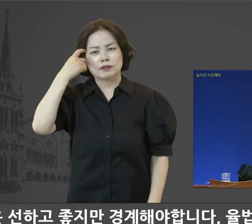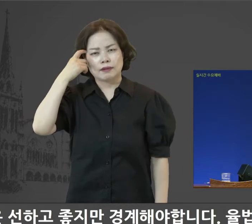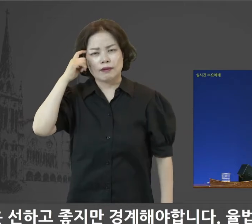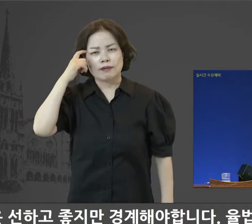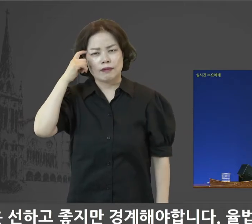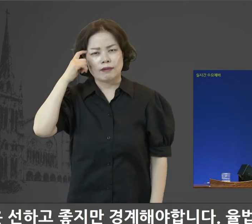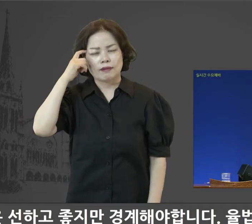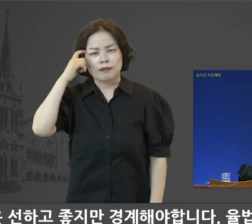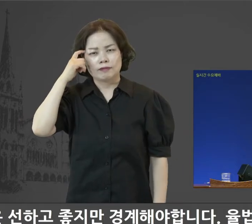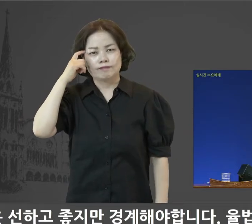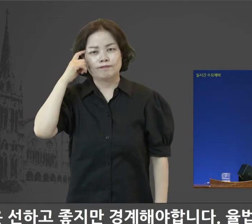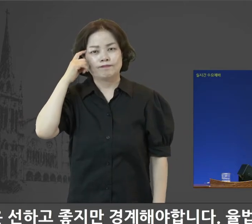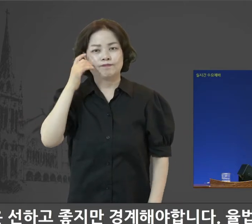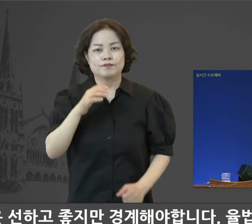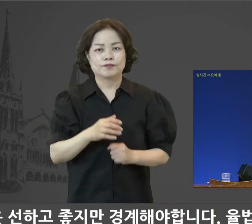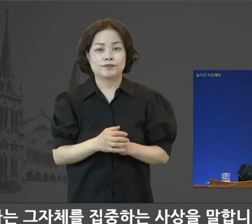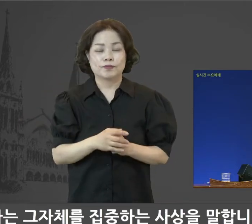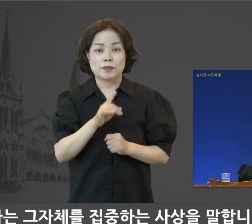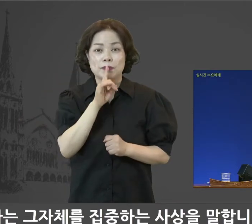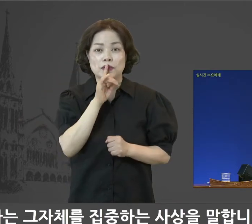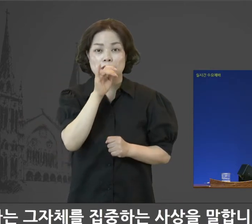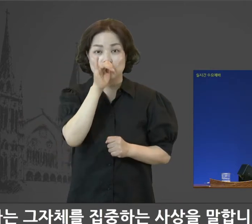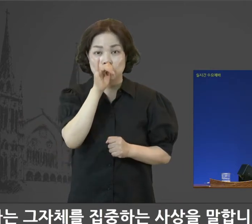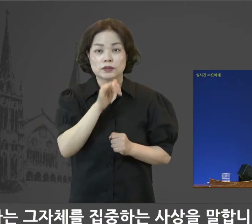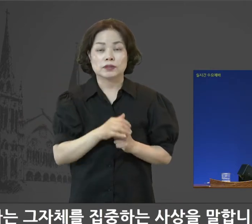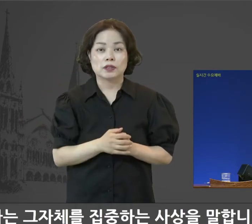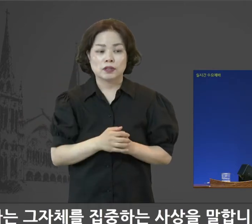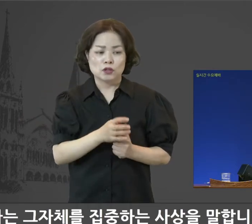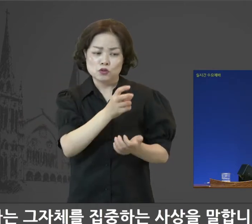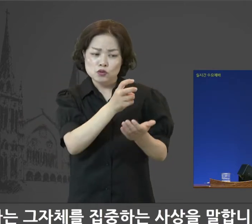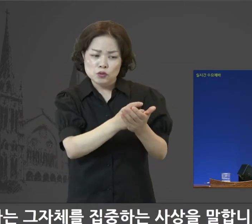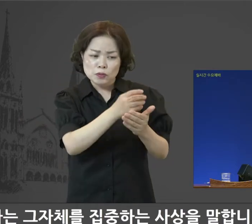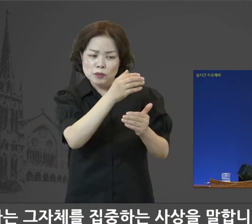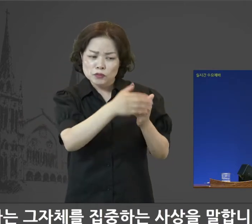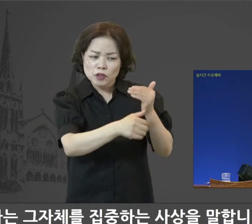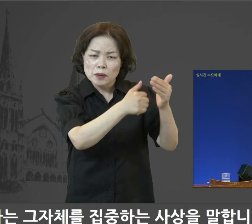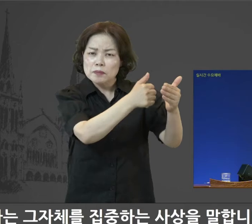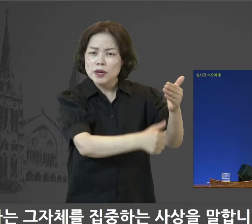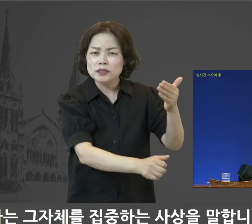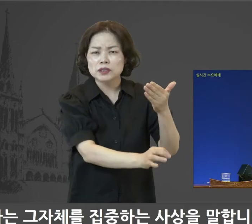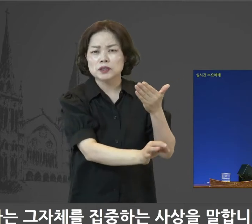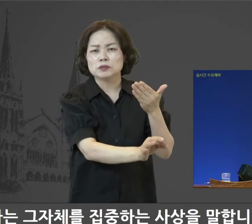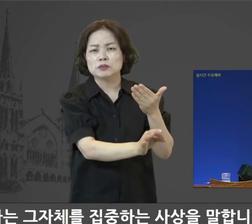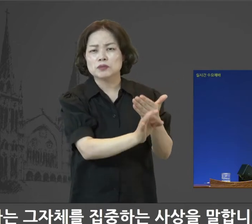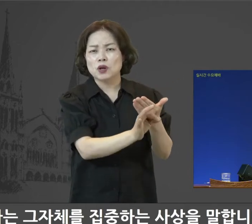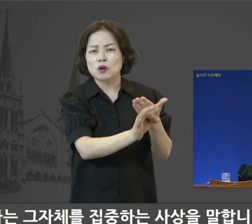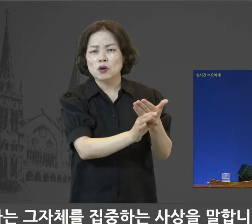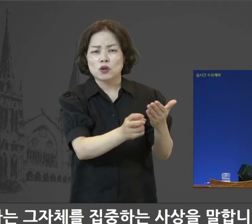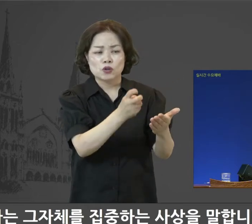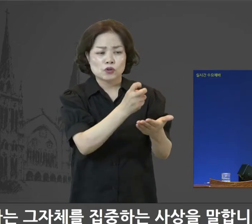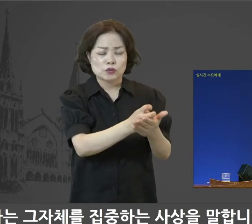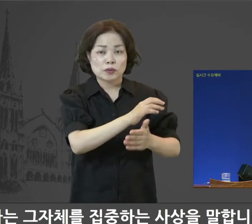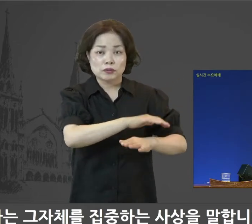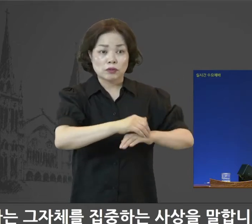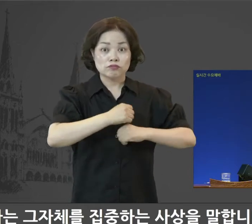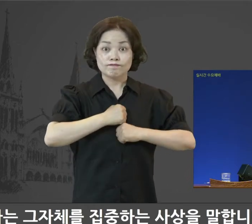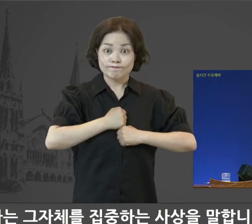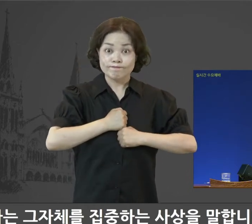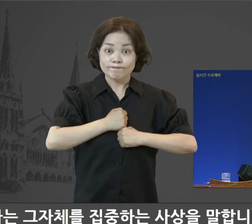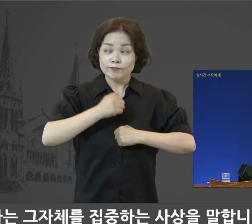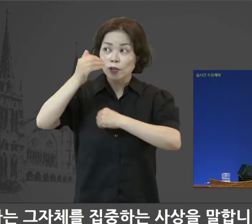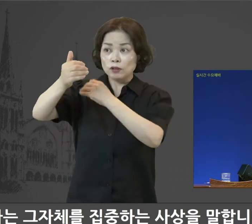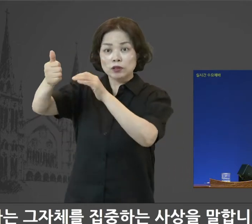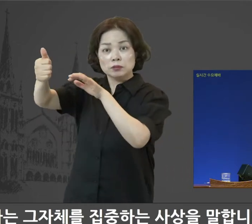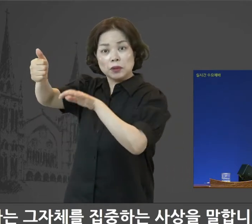생각과 사상을 가리키는 것이죠. 그래서 율법주의에 빠지면 자기가 율법을 잘 지켜 행함으로